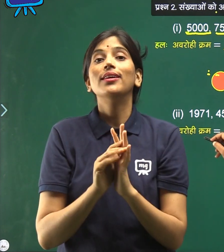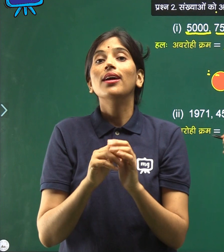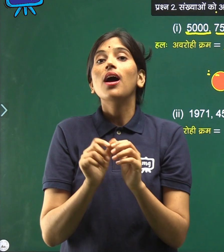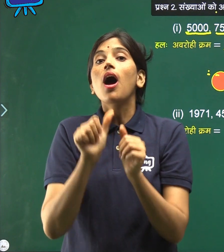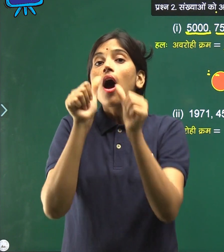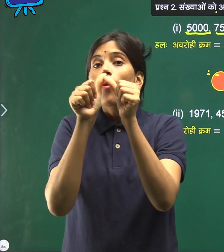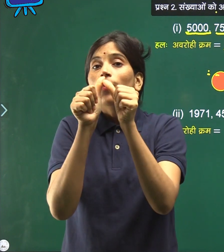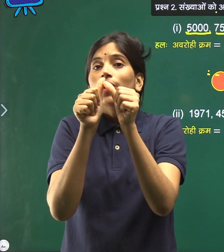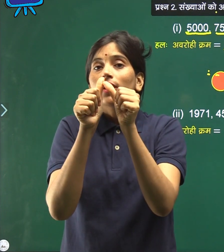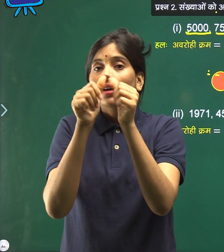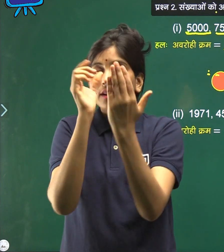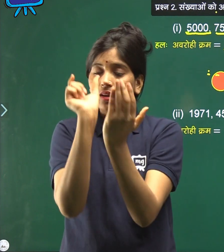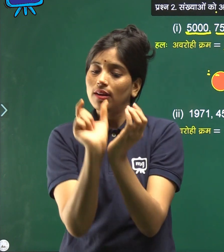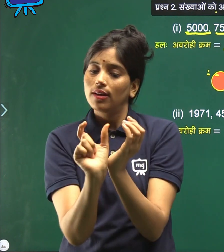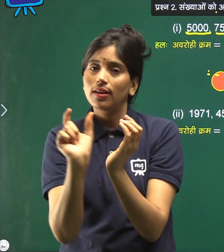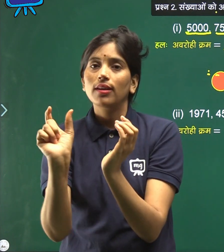अवरोही क्रम।